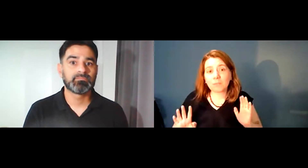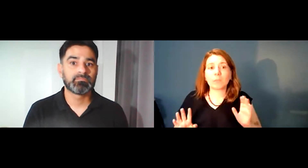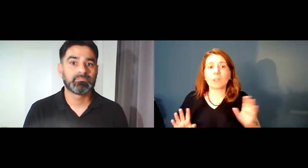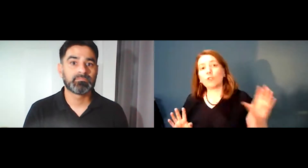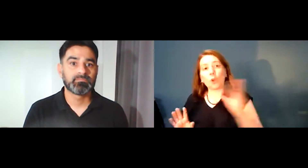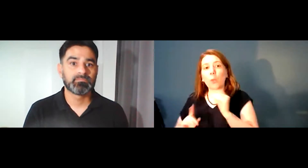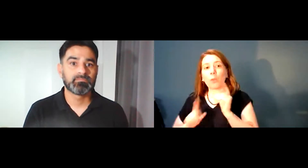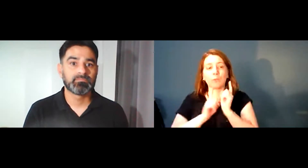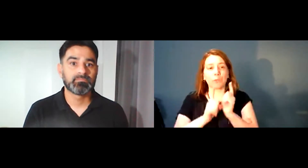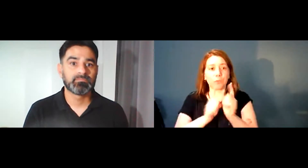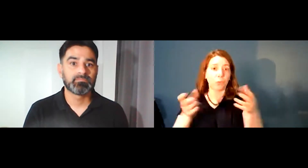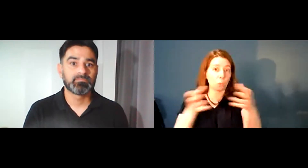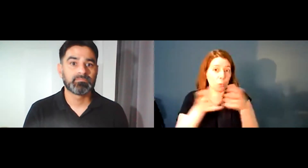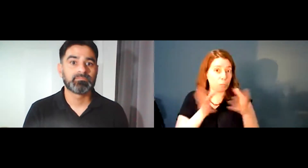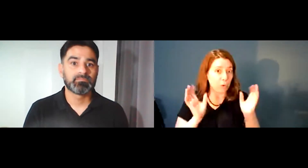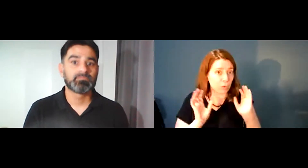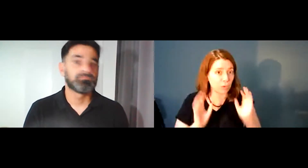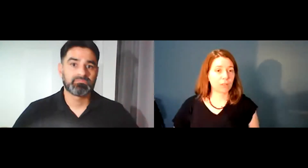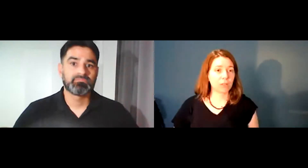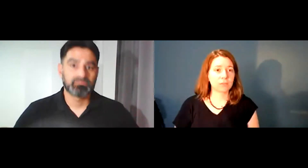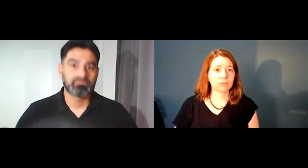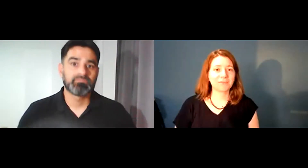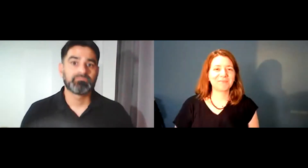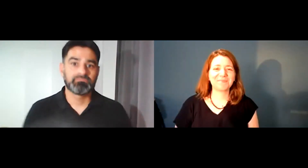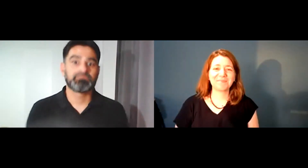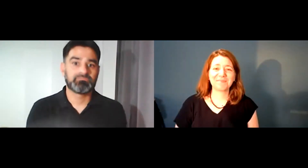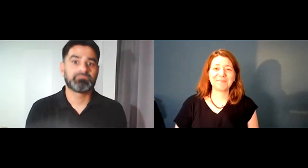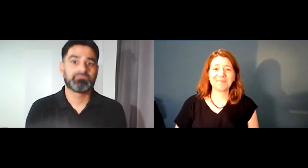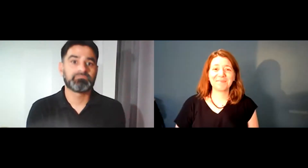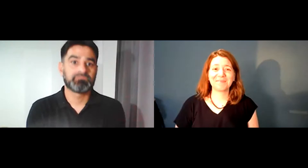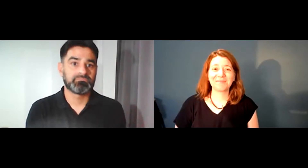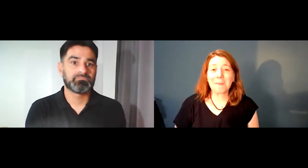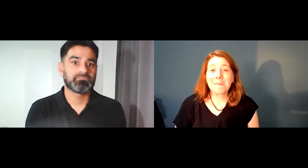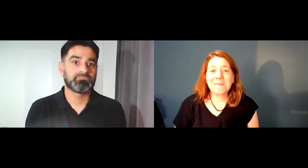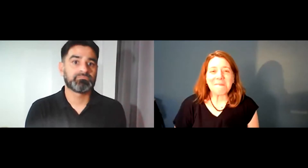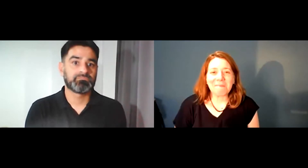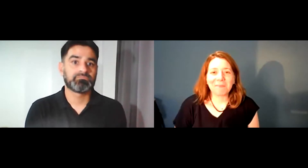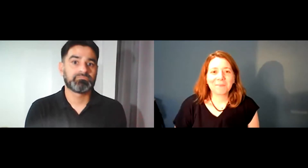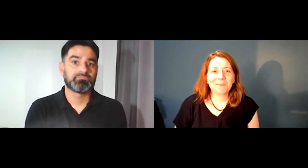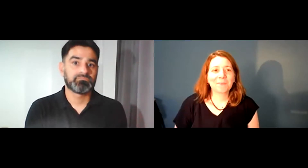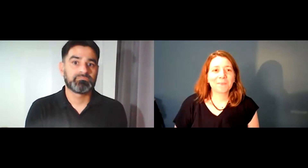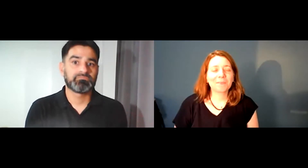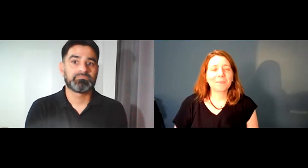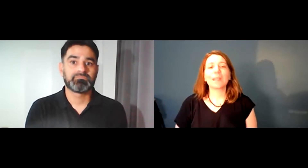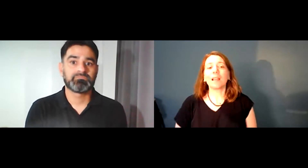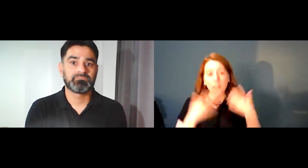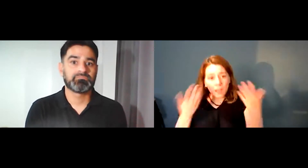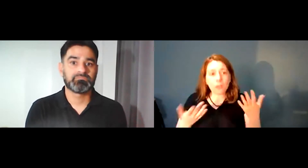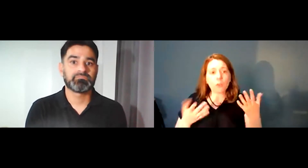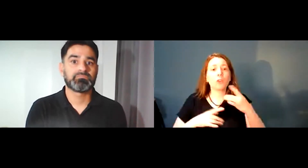Sí, yo creo que es así, que ellos, por lo menos lo que dijeron, que se retiraban los profesores, pero quedaba el grupo abierto. Por lo